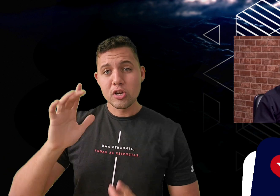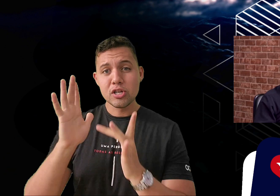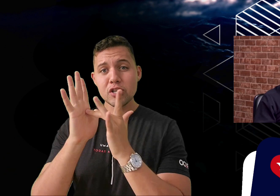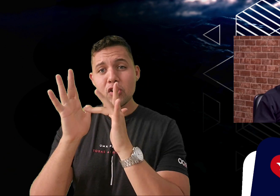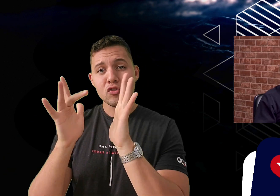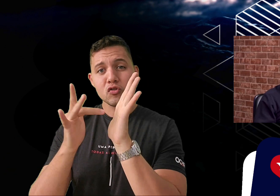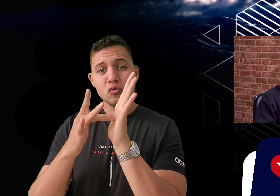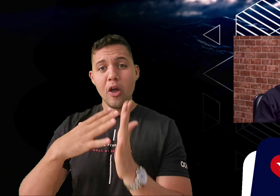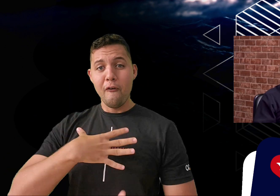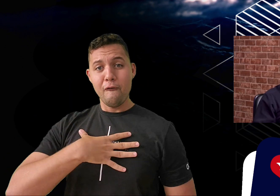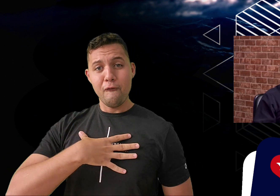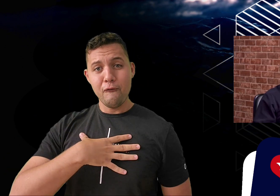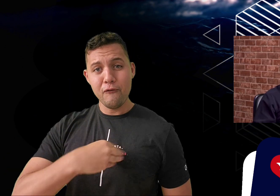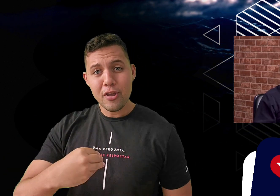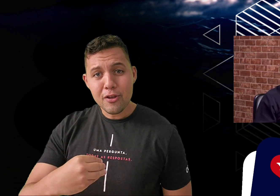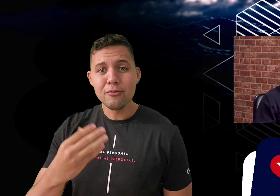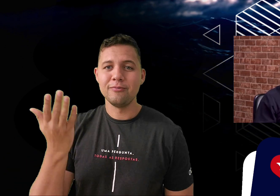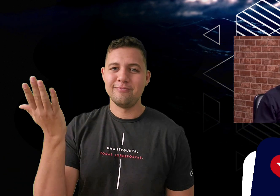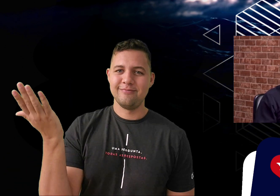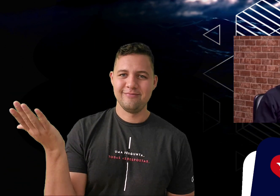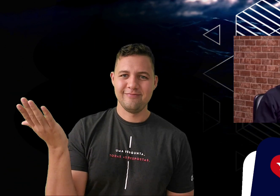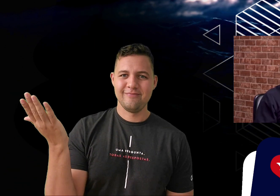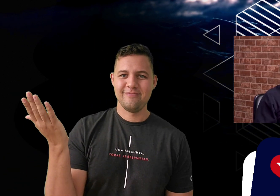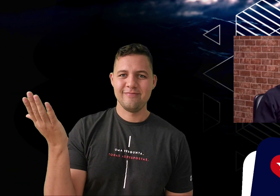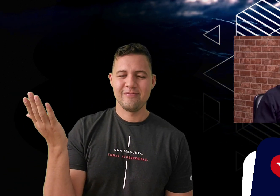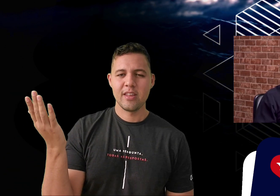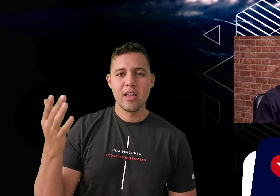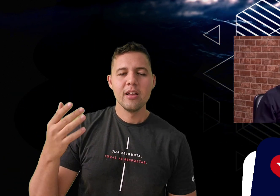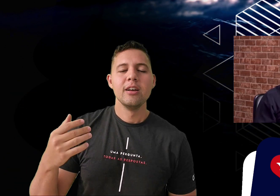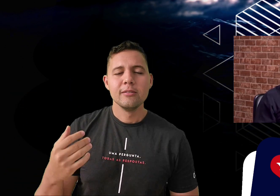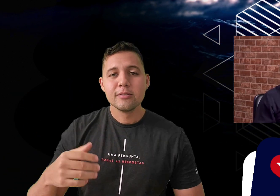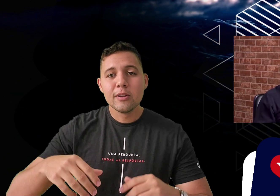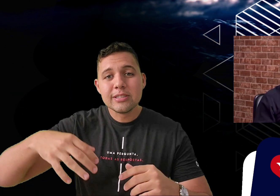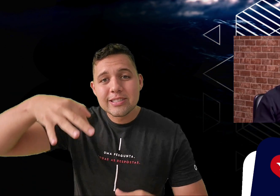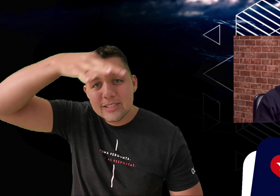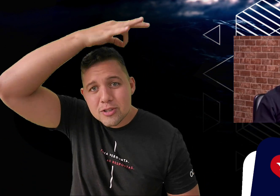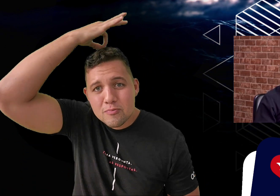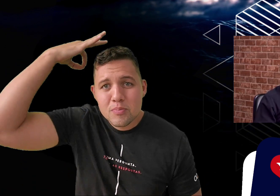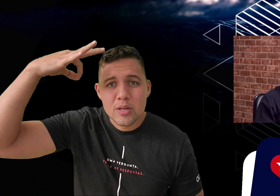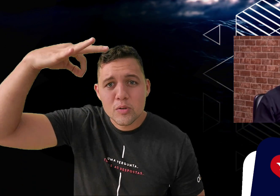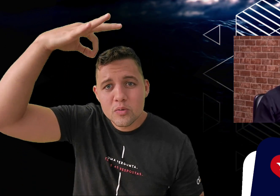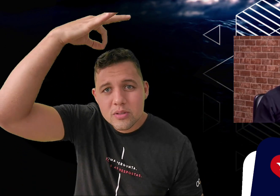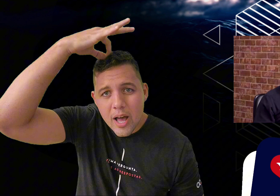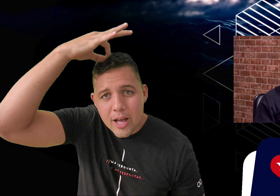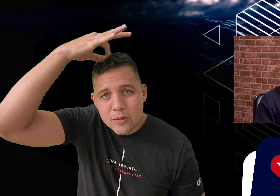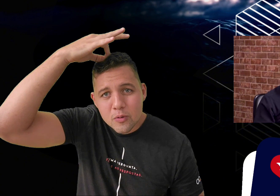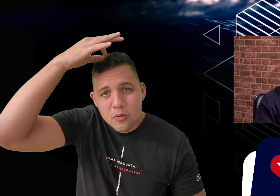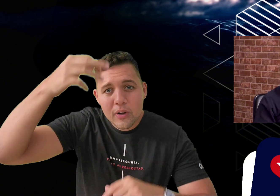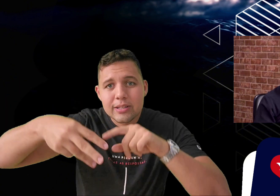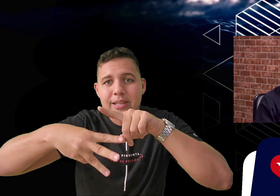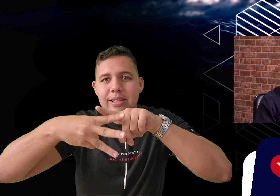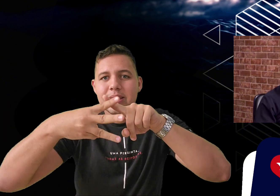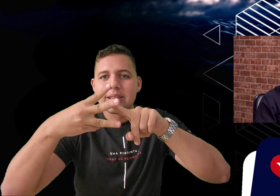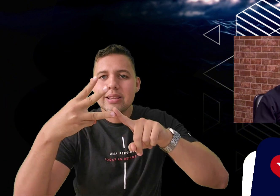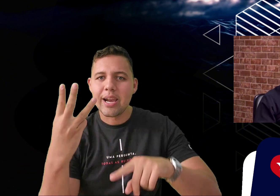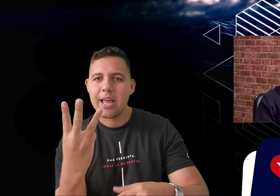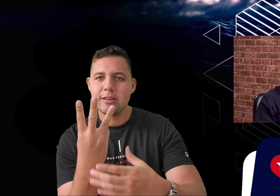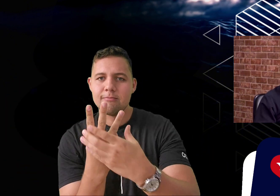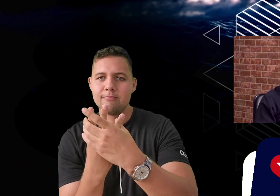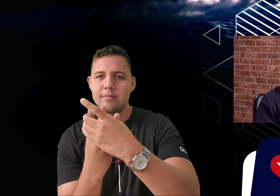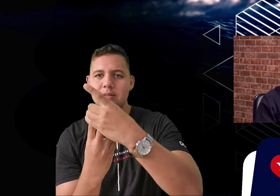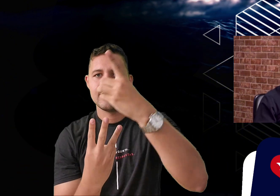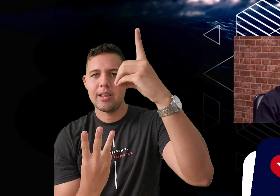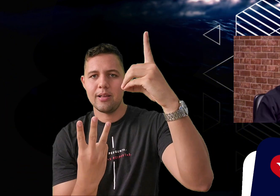Santo. Então, ele é Pai, ele sabe o que é ser pai, ele sabe a dor de um pai,